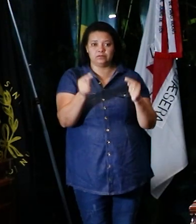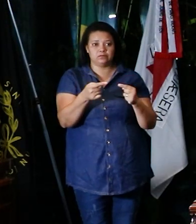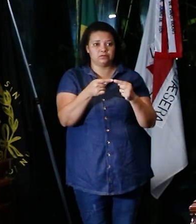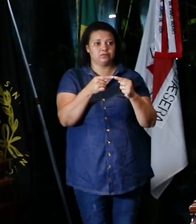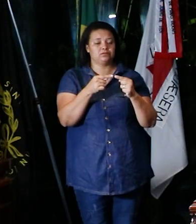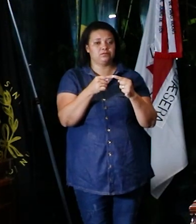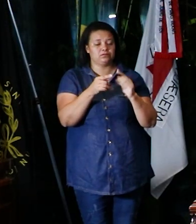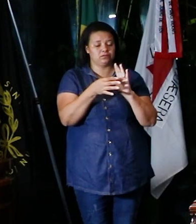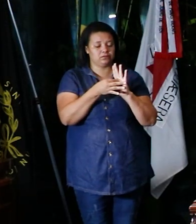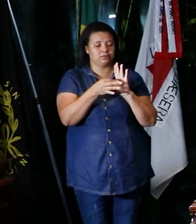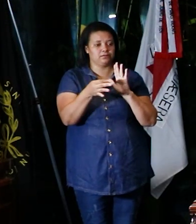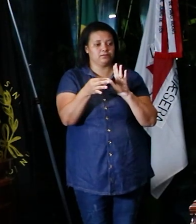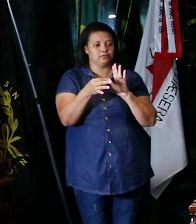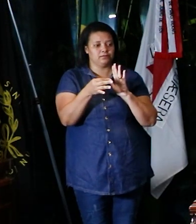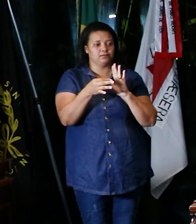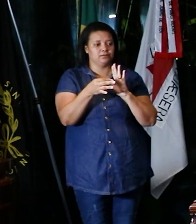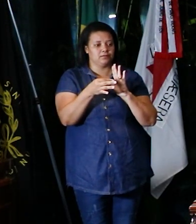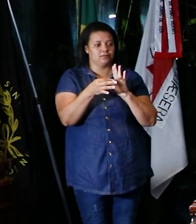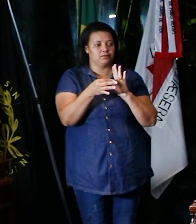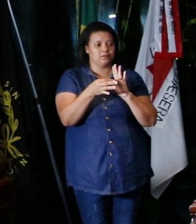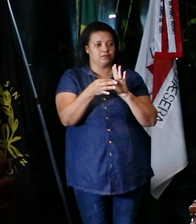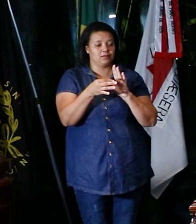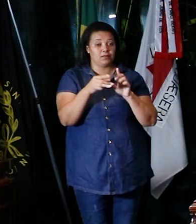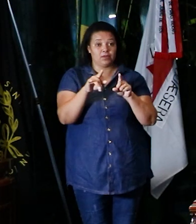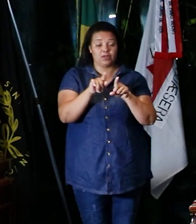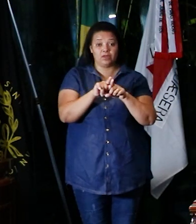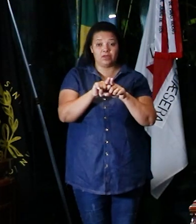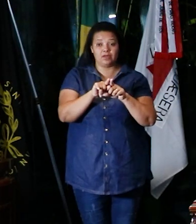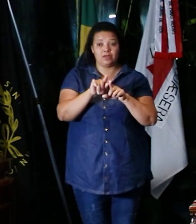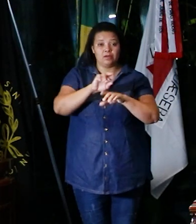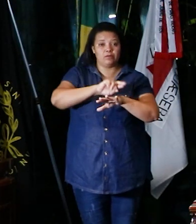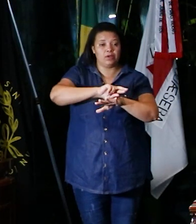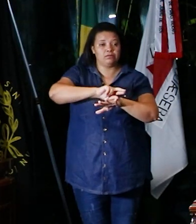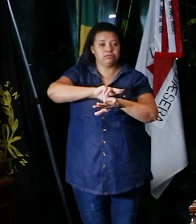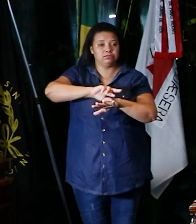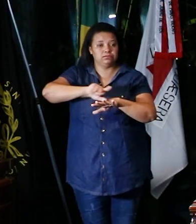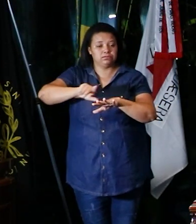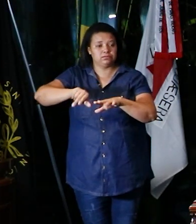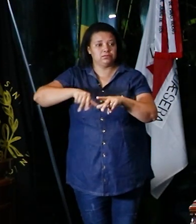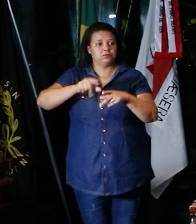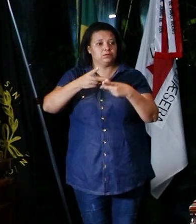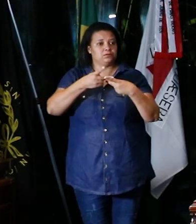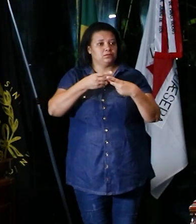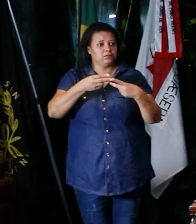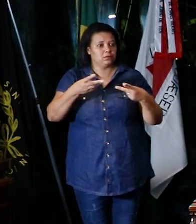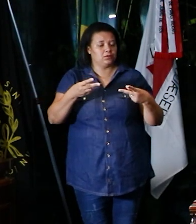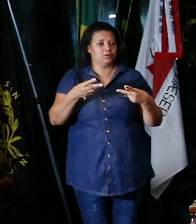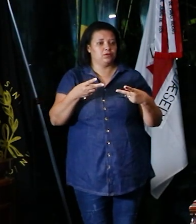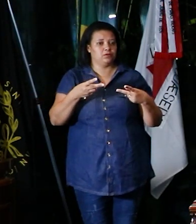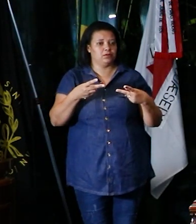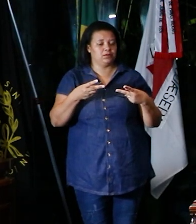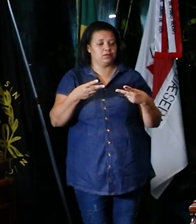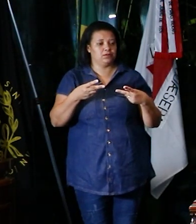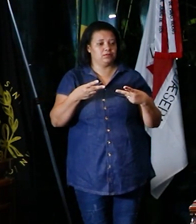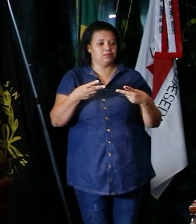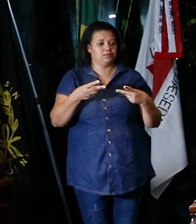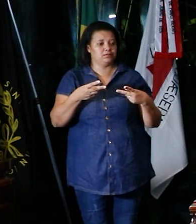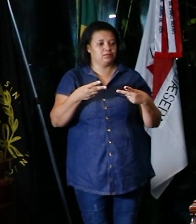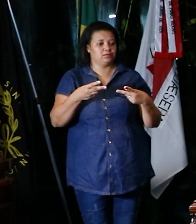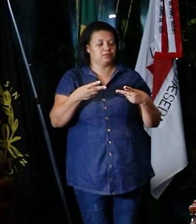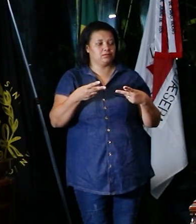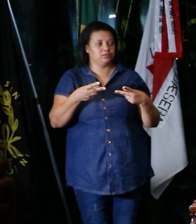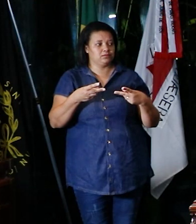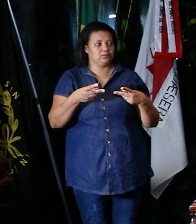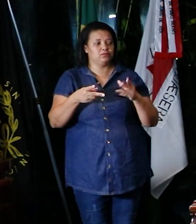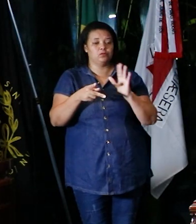ao longo da crônica, não é? E, por outro lado, várias coisas como se fossem peripécias. Tudo isso faz